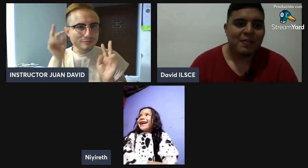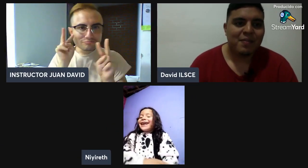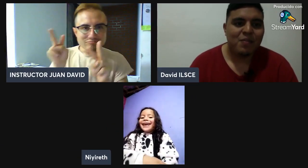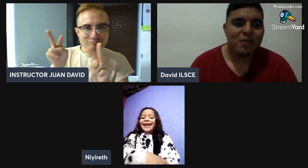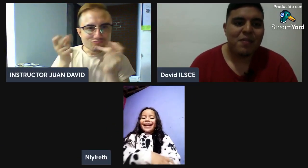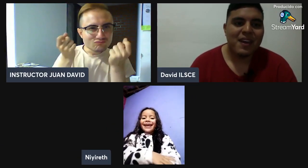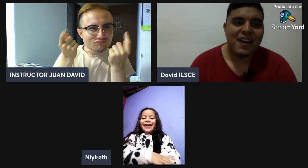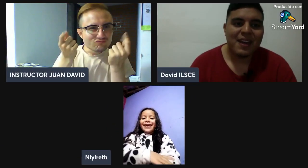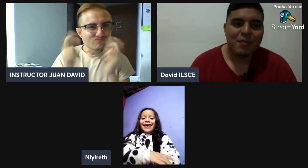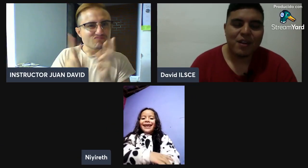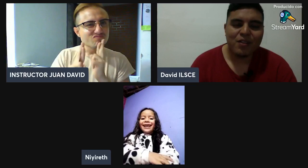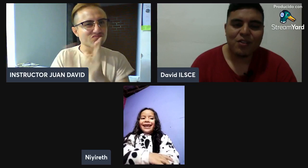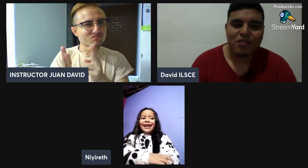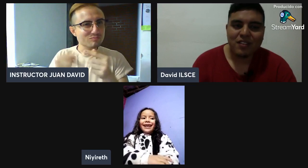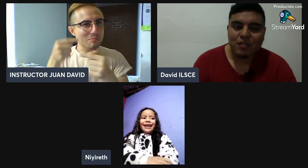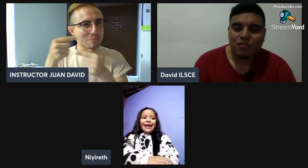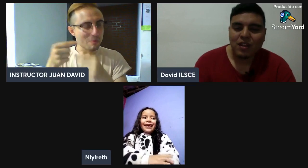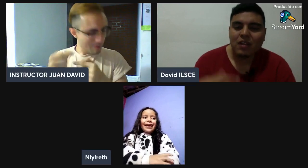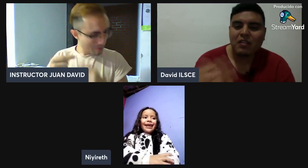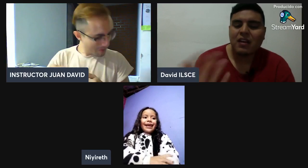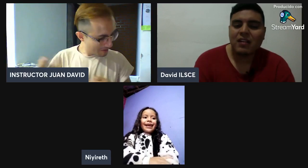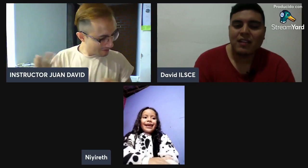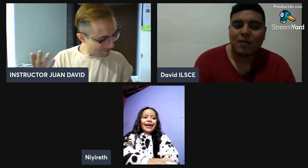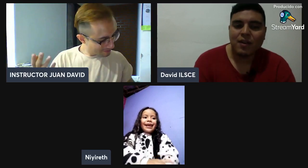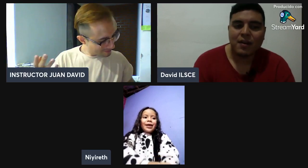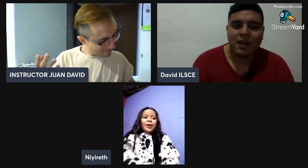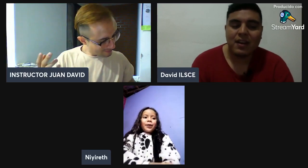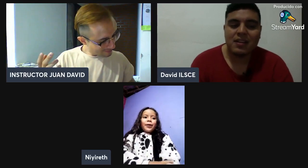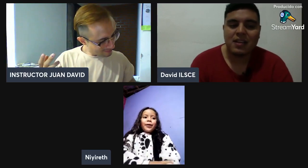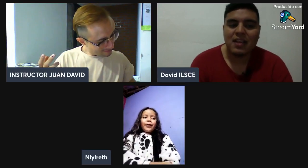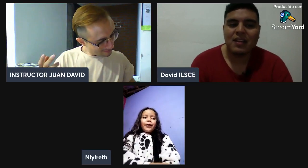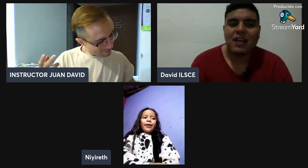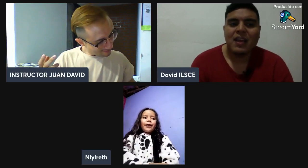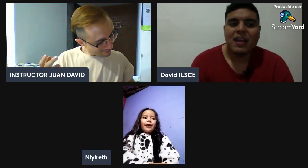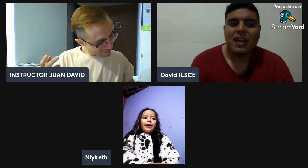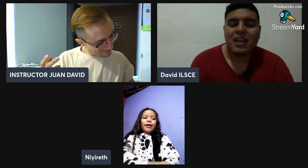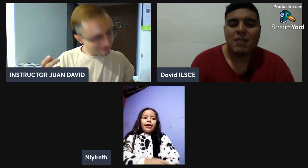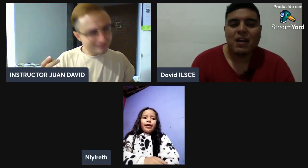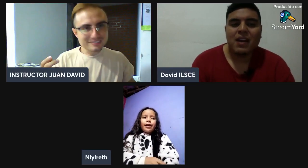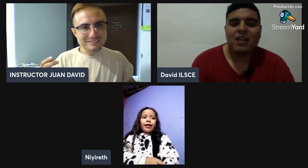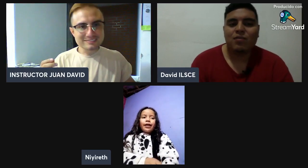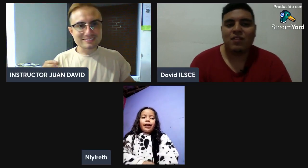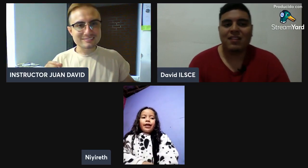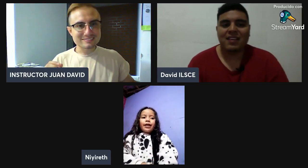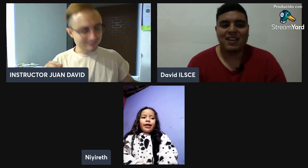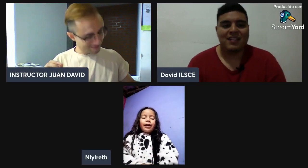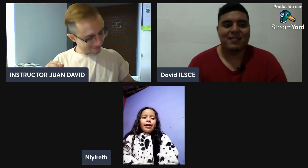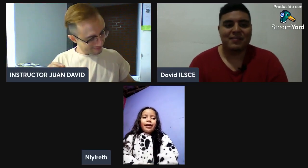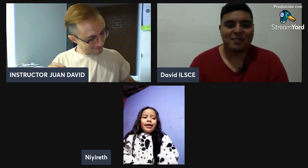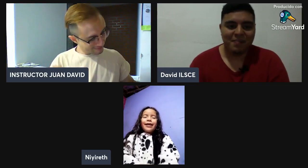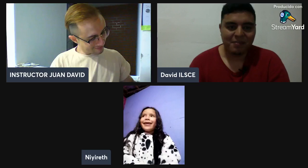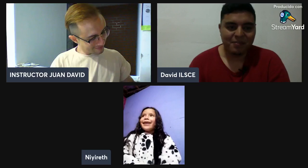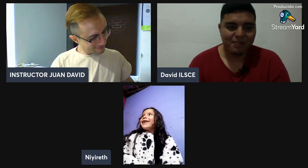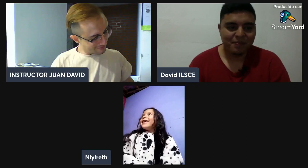Muy bien, bueno, no sé si ustedes alcanzaron a ver a Nigiret. ¿Qué animal creen ustedes que es?